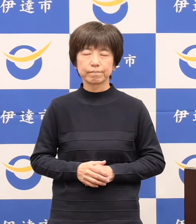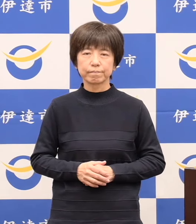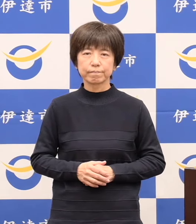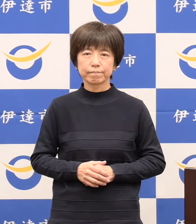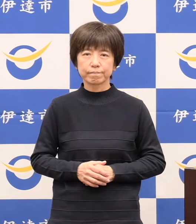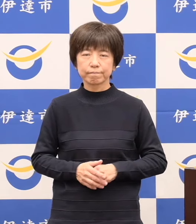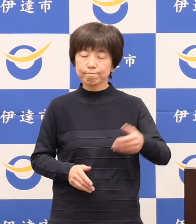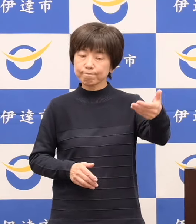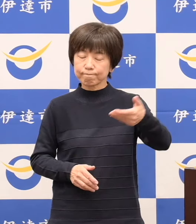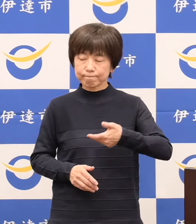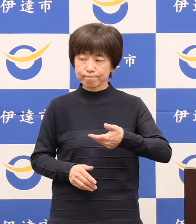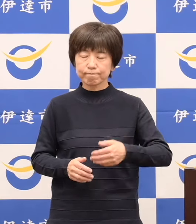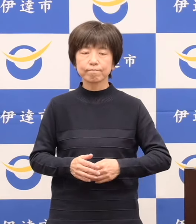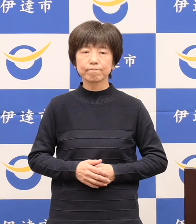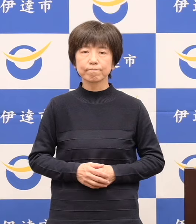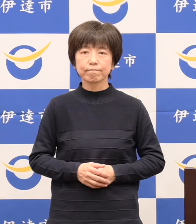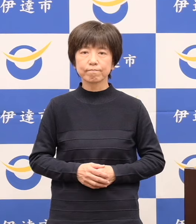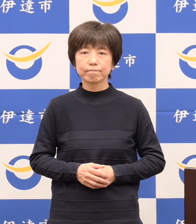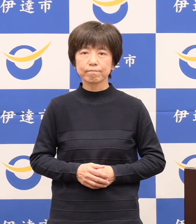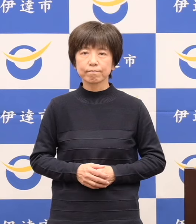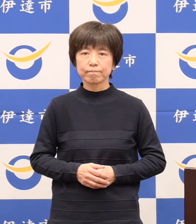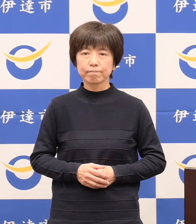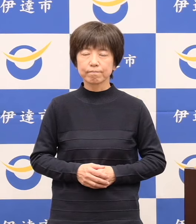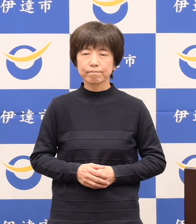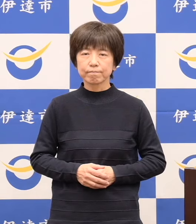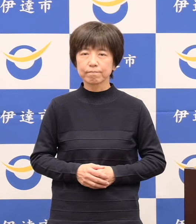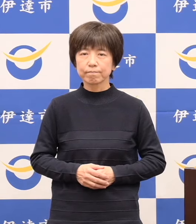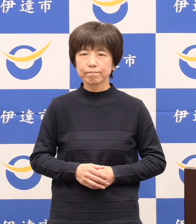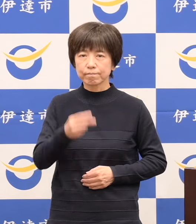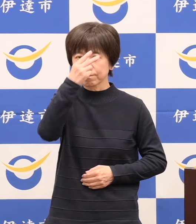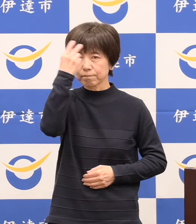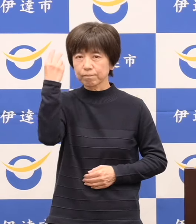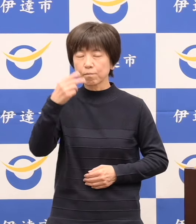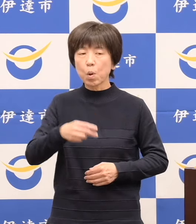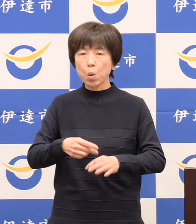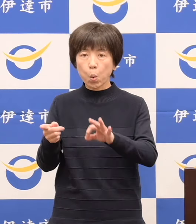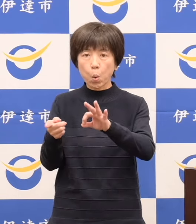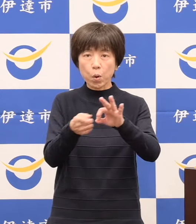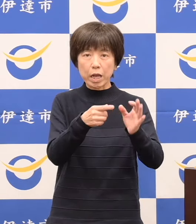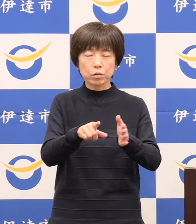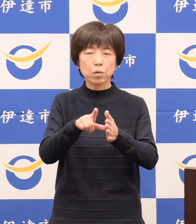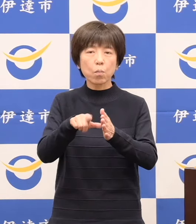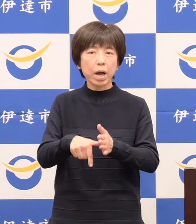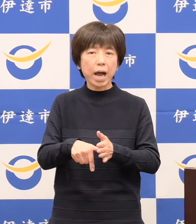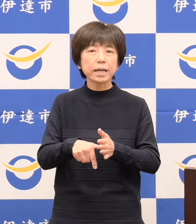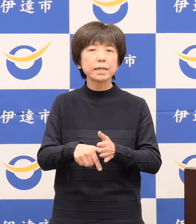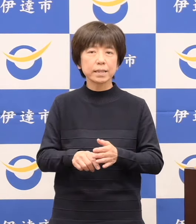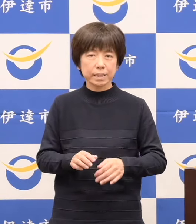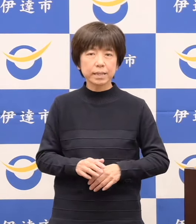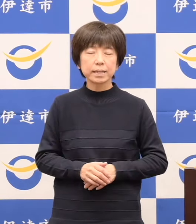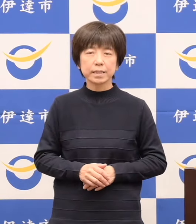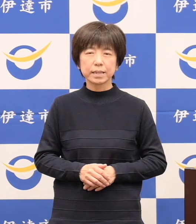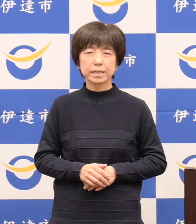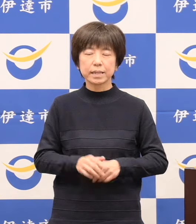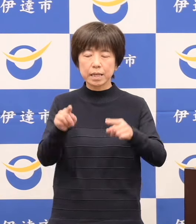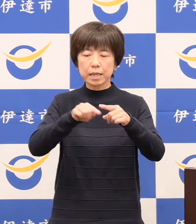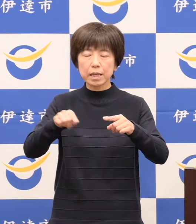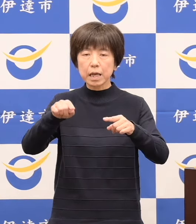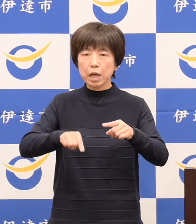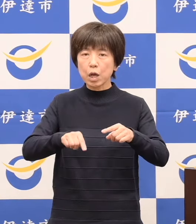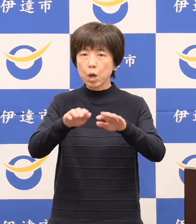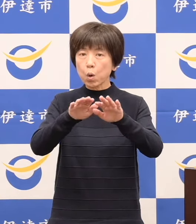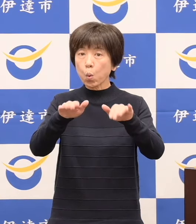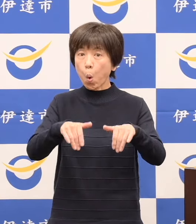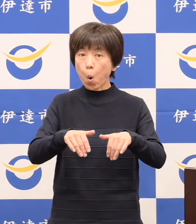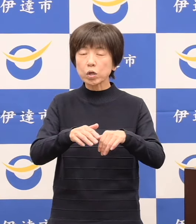見てなきゃ、すみません、その後でいいので、その高校野球だとその公式戦も対応できるのか、すみません、ちょっと不